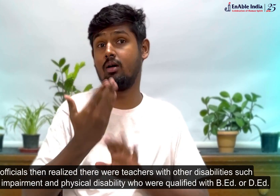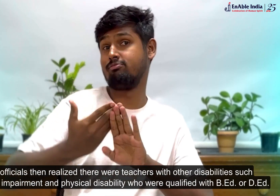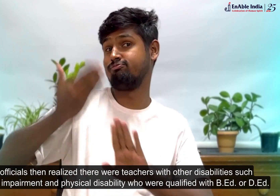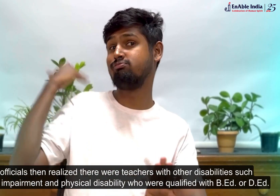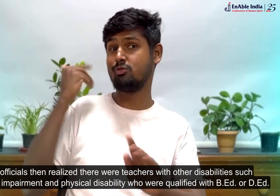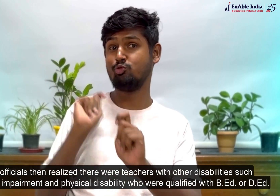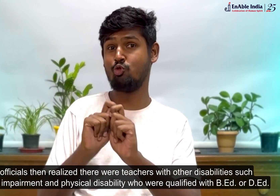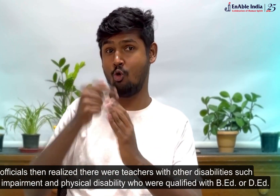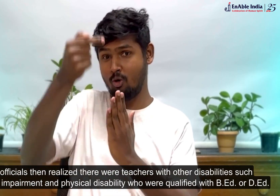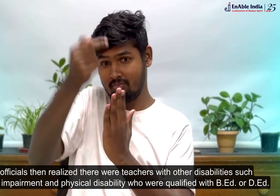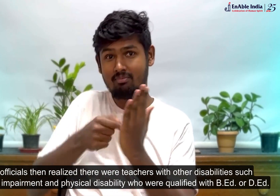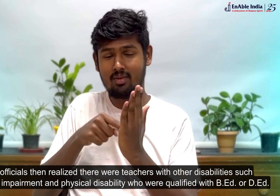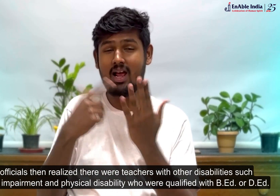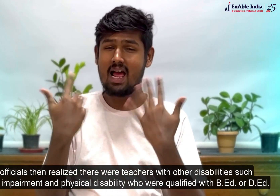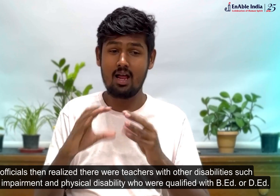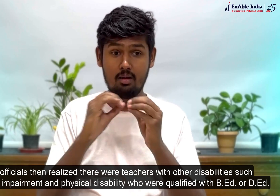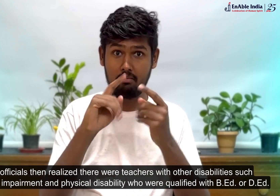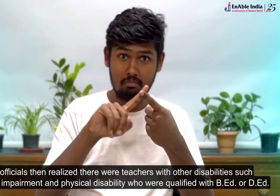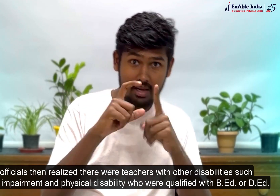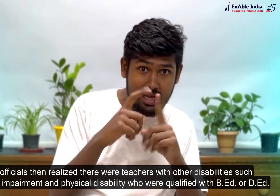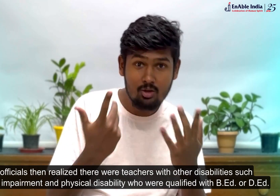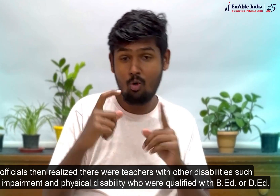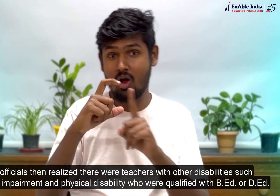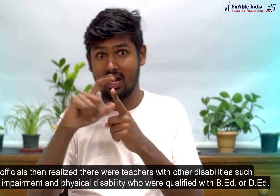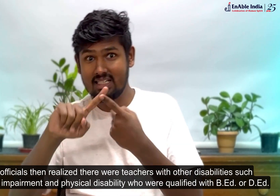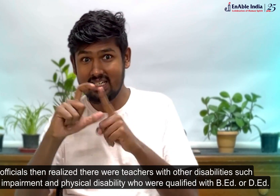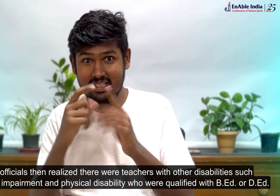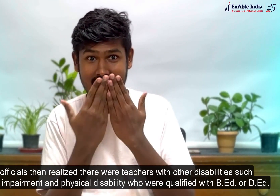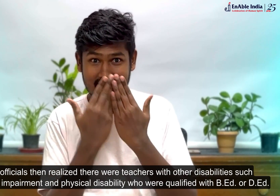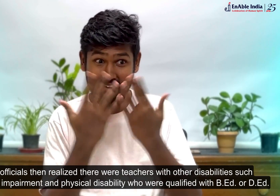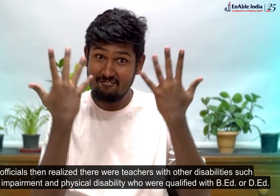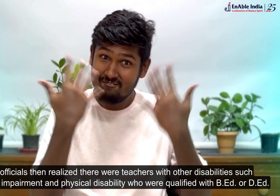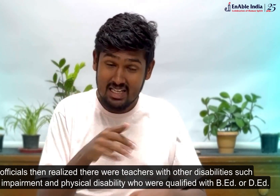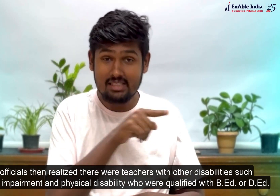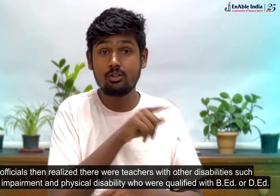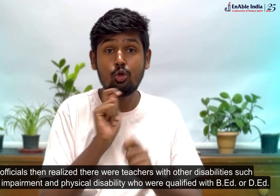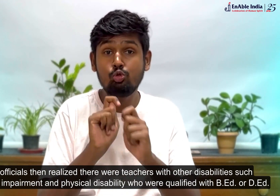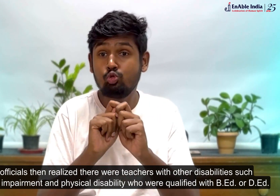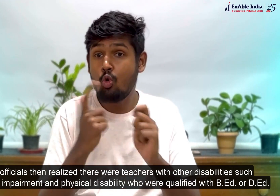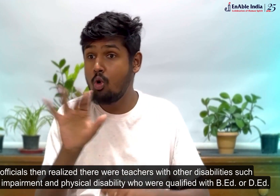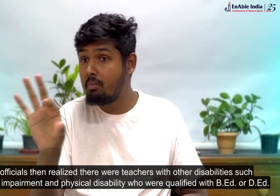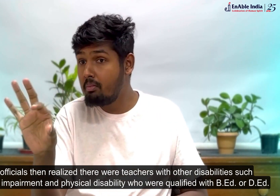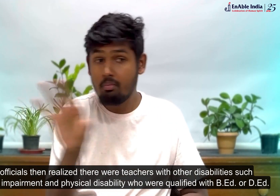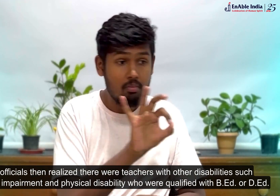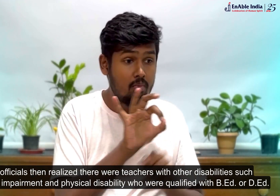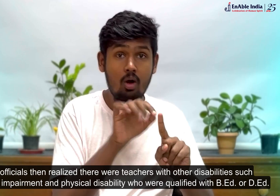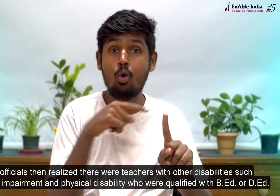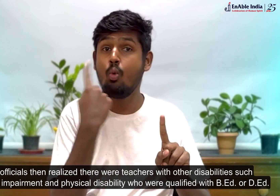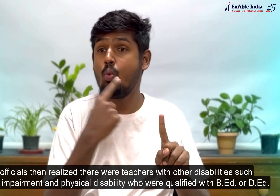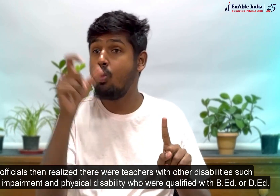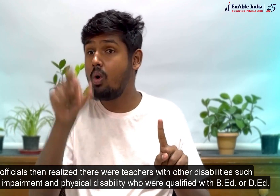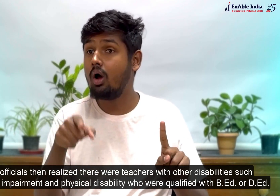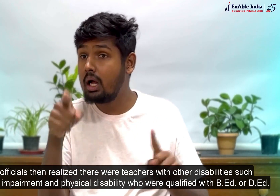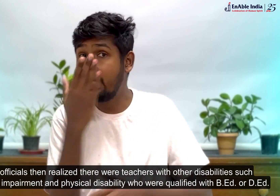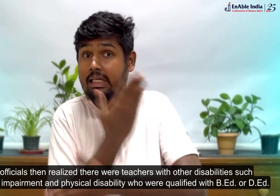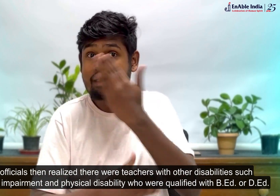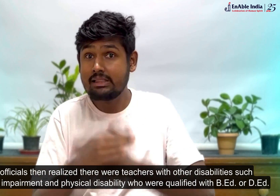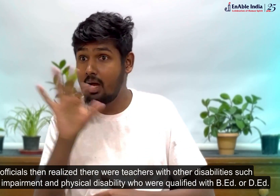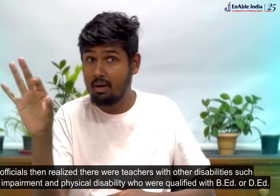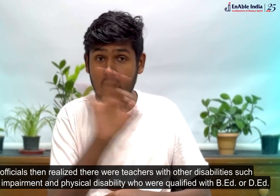में बताया। तब अधिकारियों को एहसास हुआ कि दृष्टिबाधित और शारीरिक विकलांगता जैसी अन्य विकलांगताओं वाले शिक्षक भी